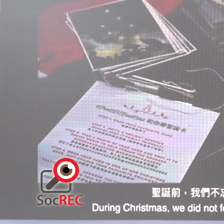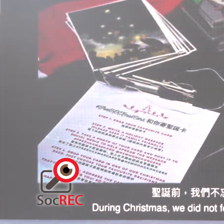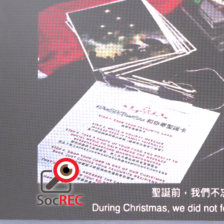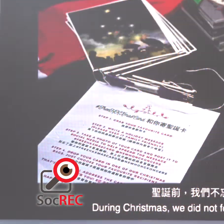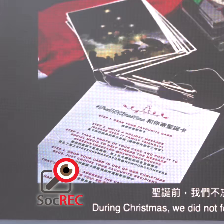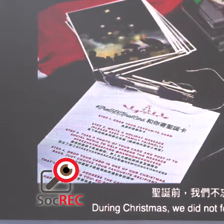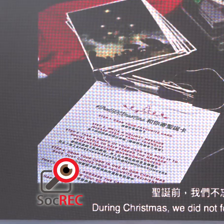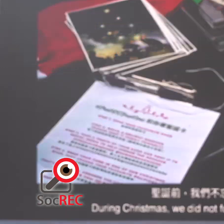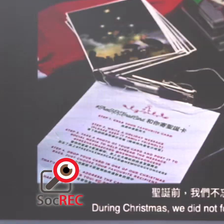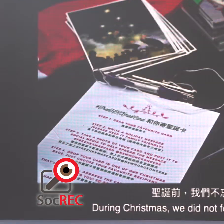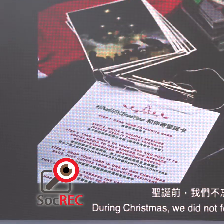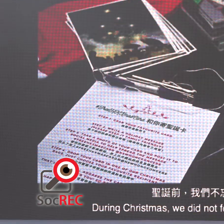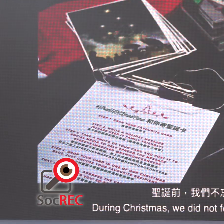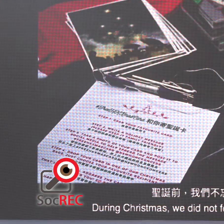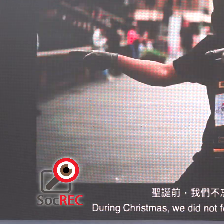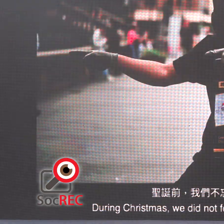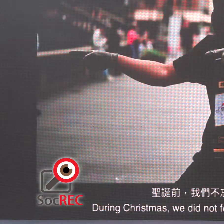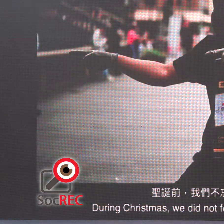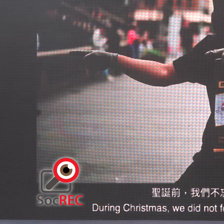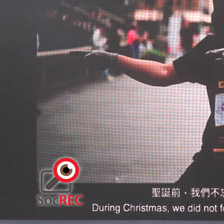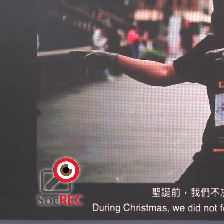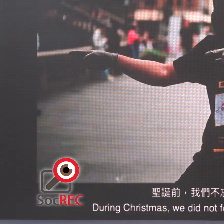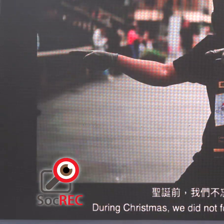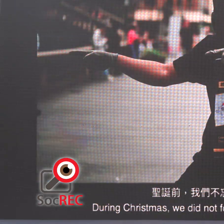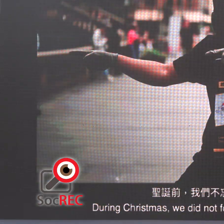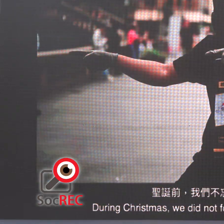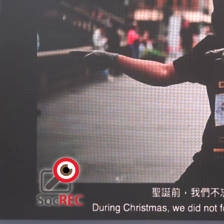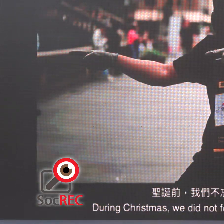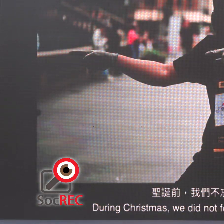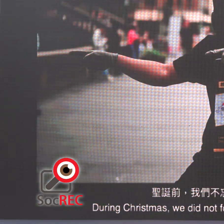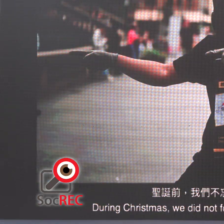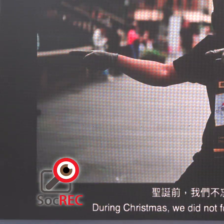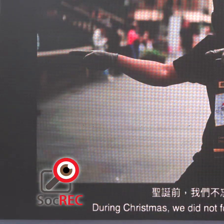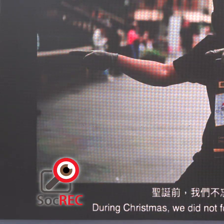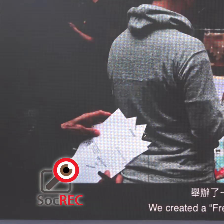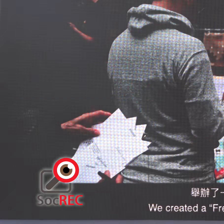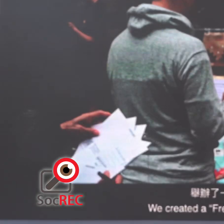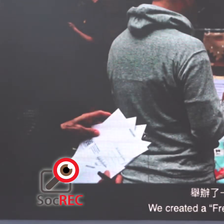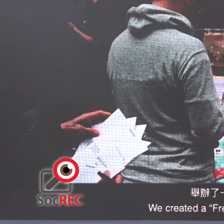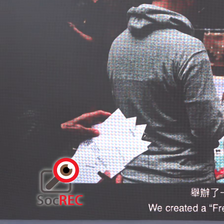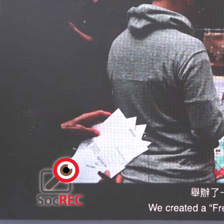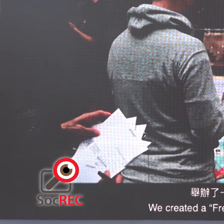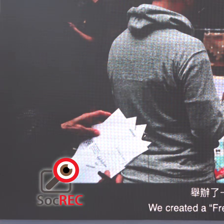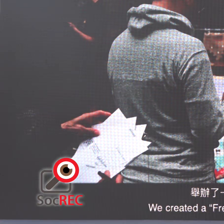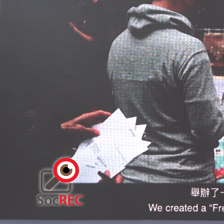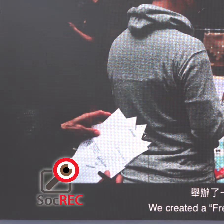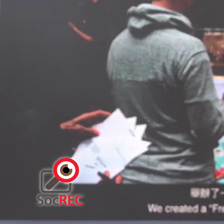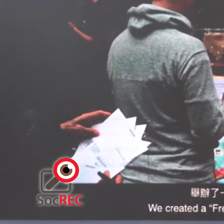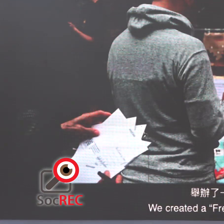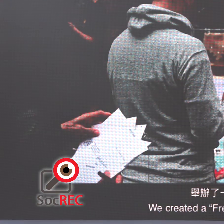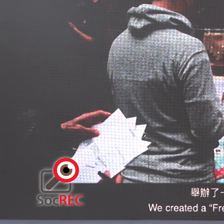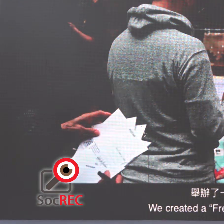聖誕前，我哋亦都不忘喺香港水深火熱嘅手續，舉辦咗一個和理